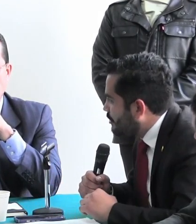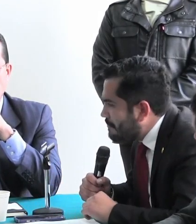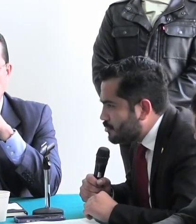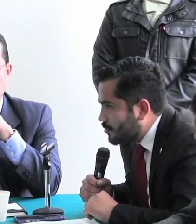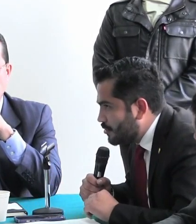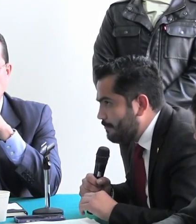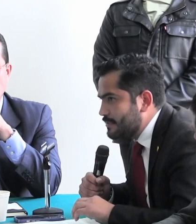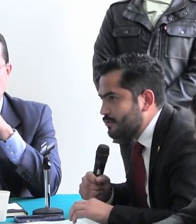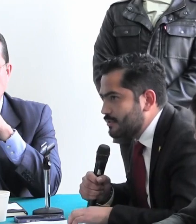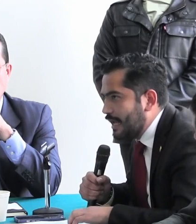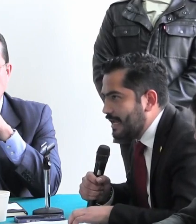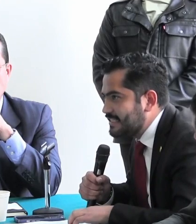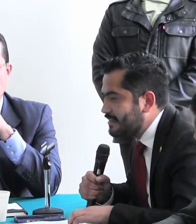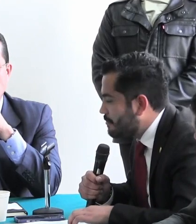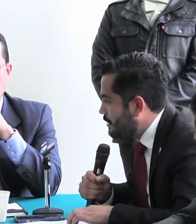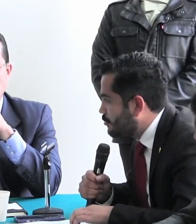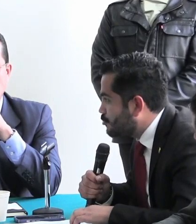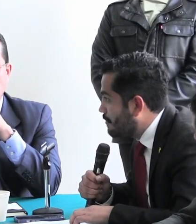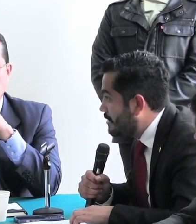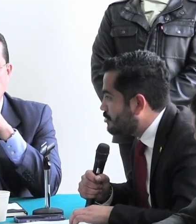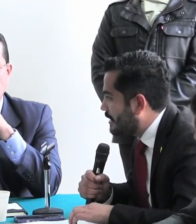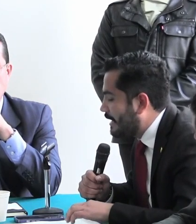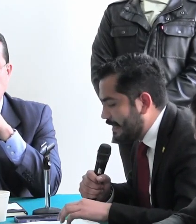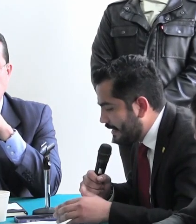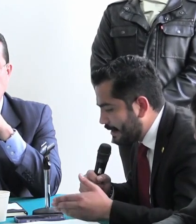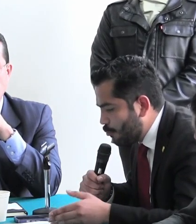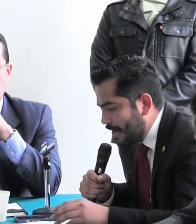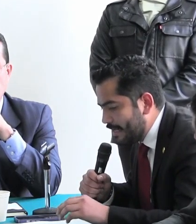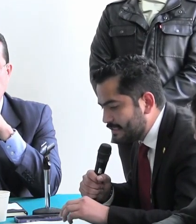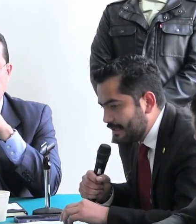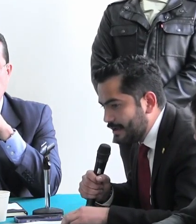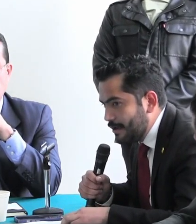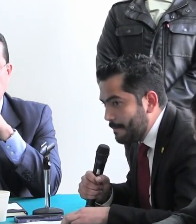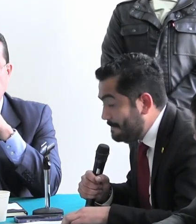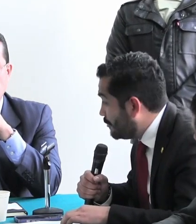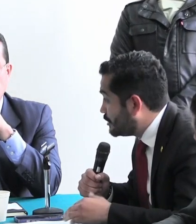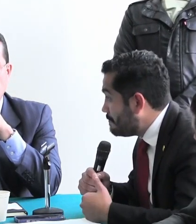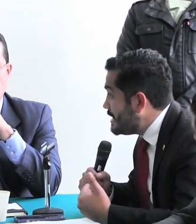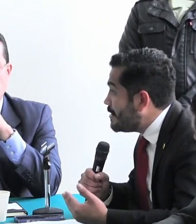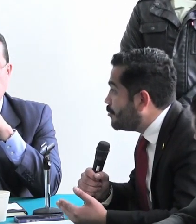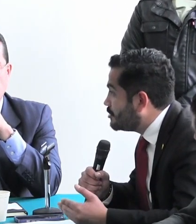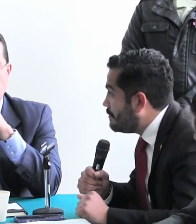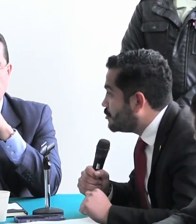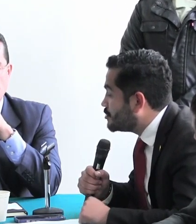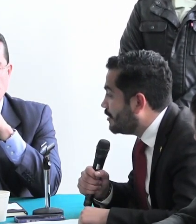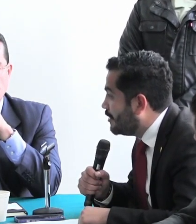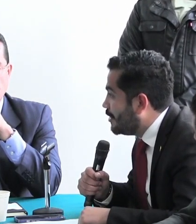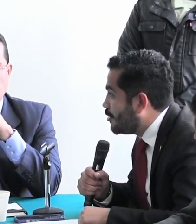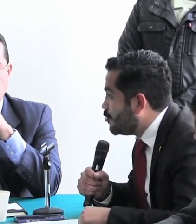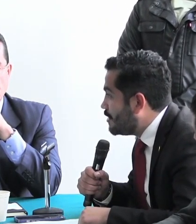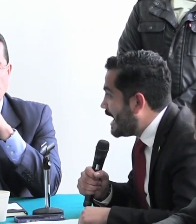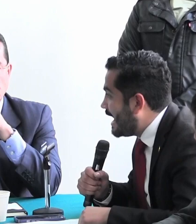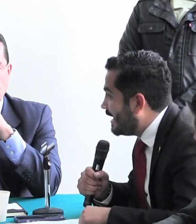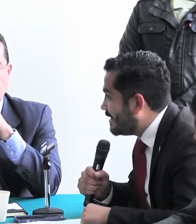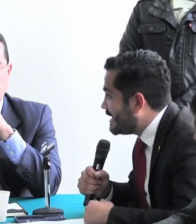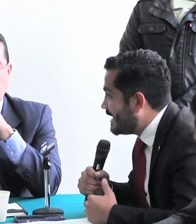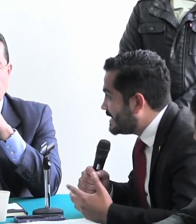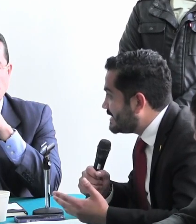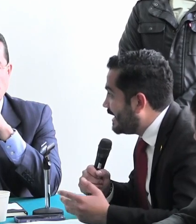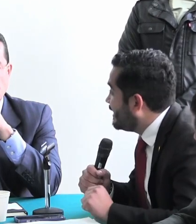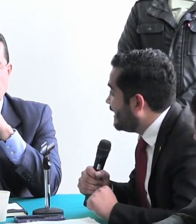Ahí contamos con diversos asentamientos humanos irregulares, pero también contamos con